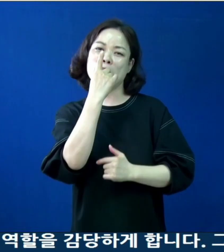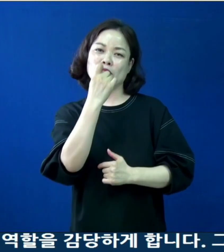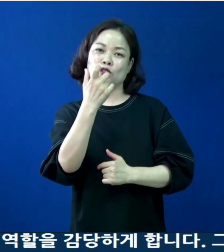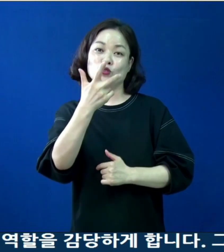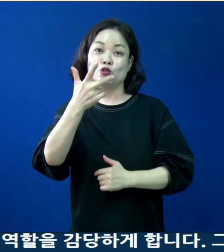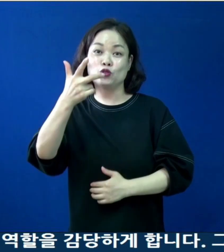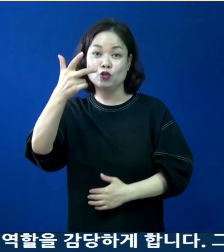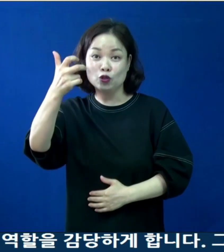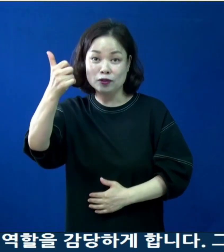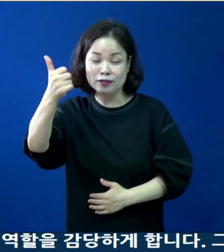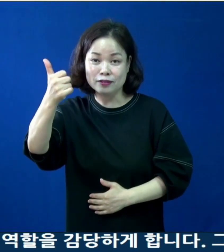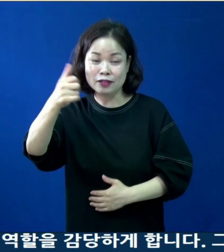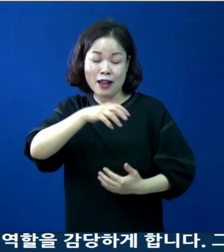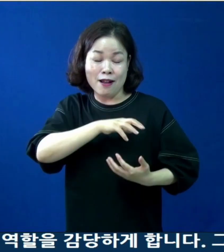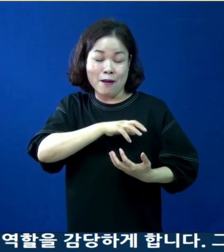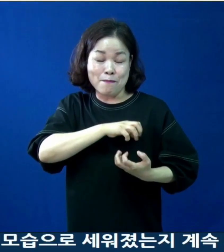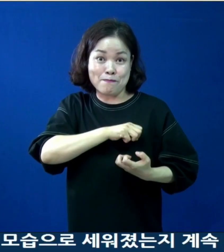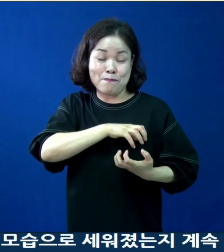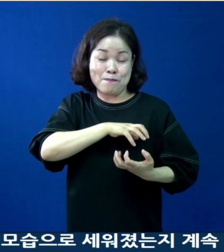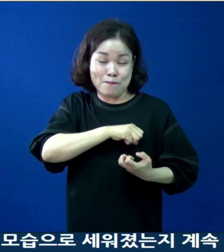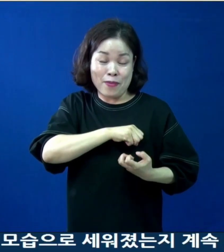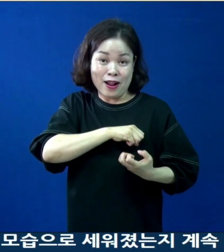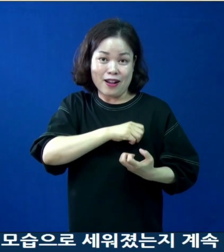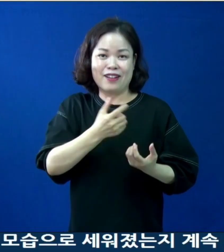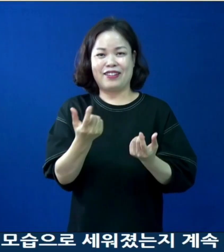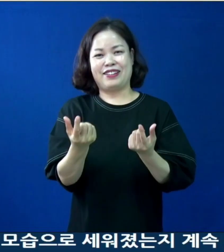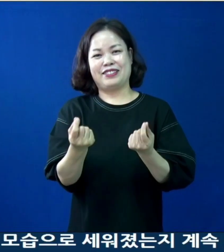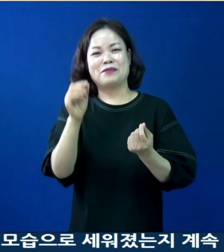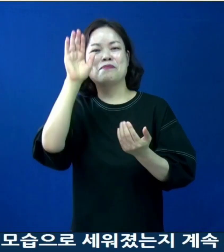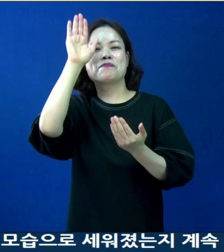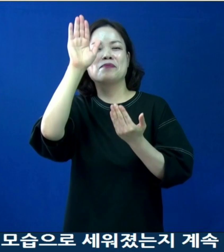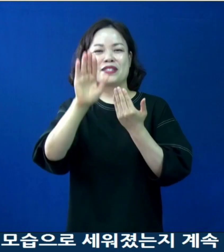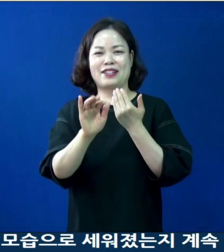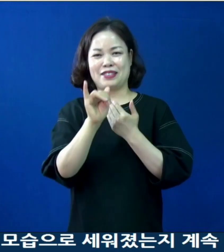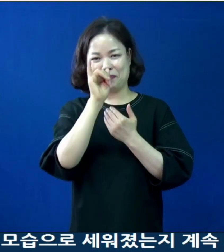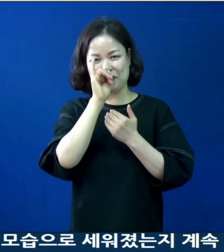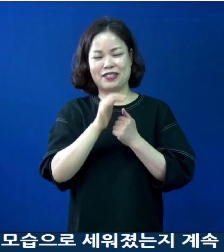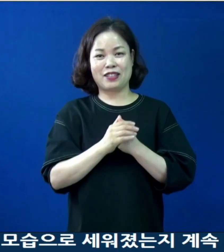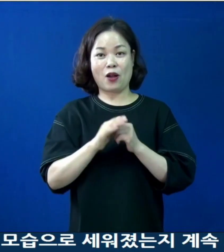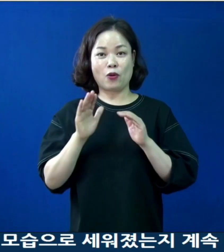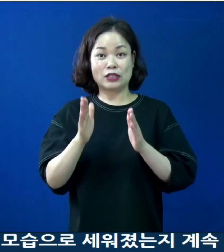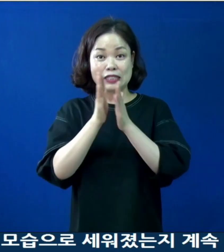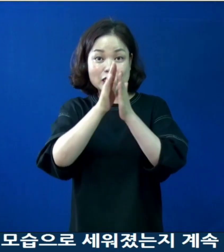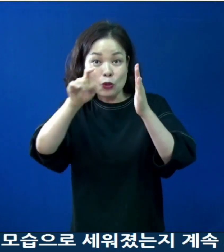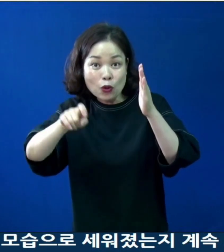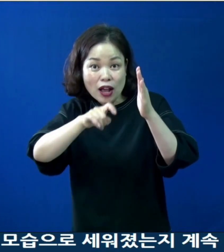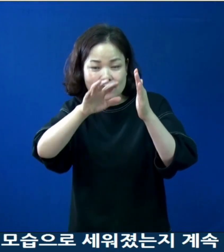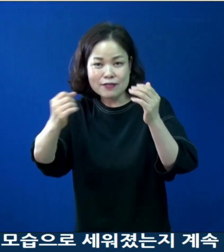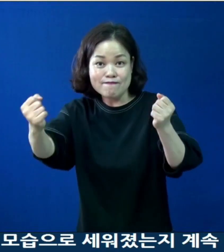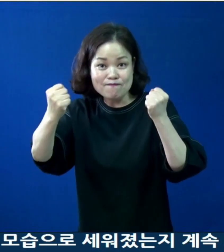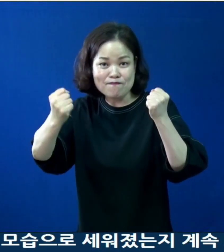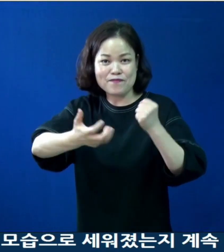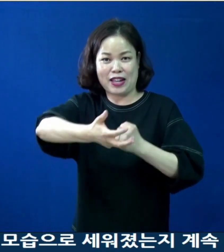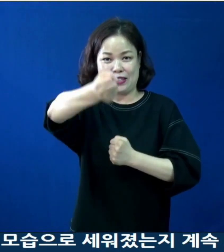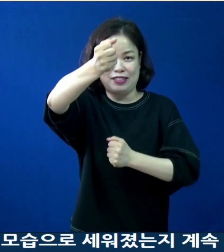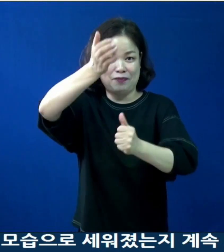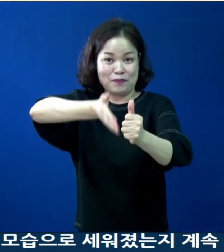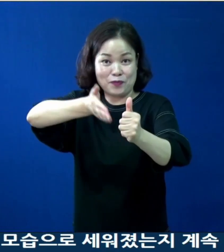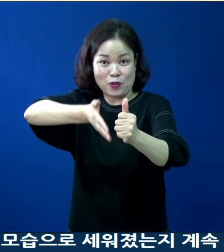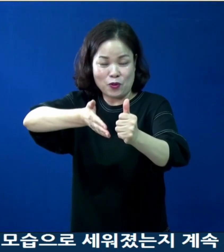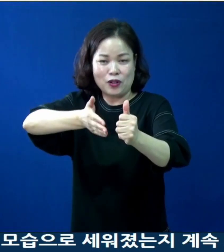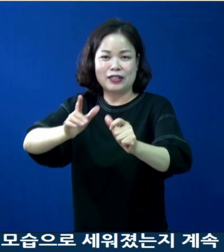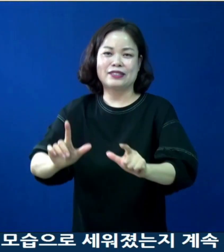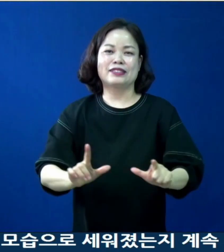주님의 심장 박동하게 만드는 그런 미래가 있습니다. 오늘 기도 가운데 다시 힘을 내시고 우리의